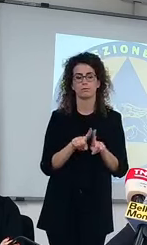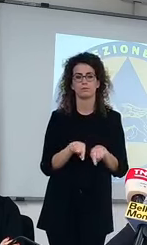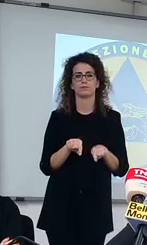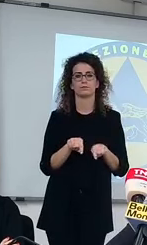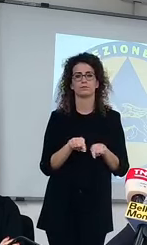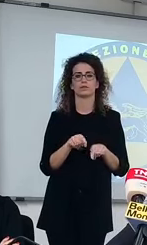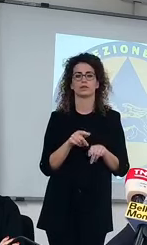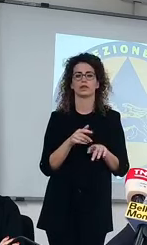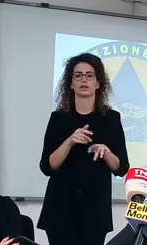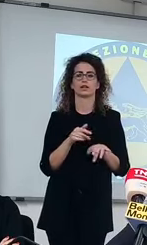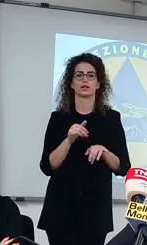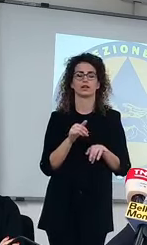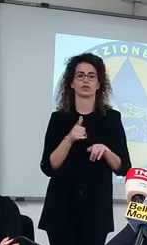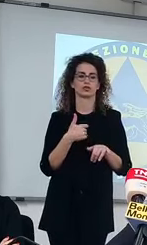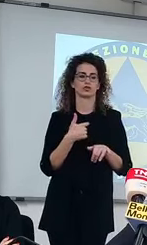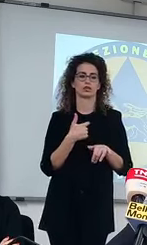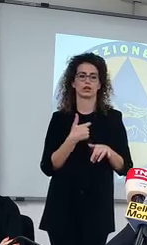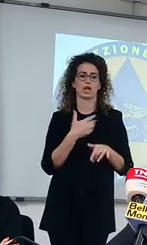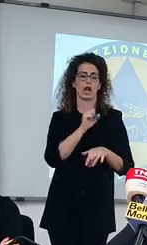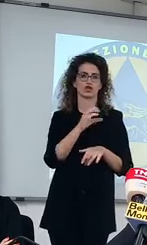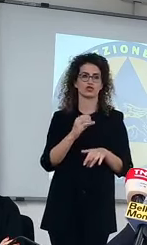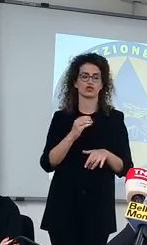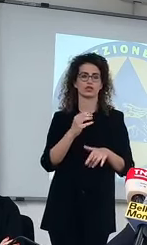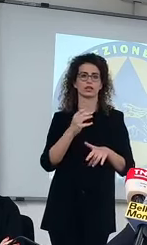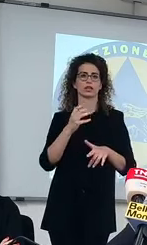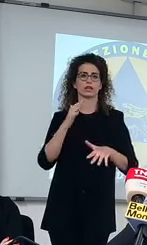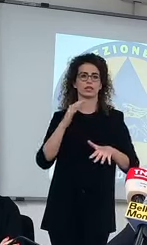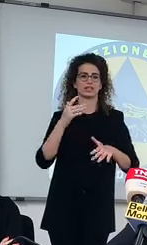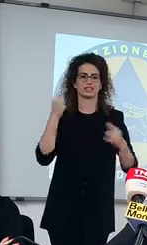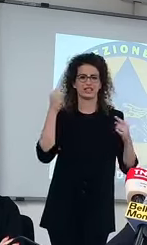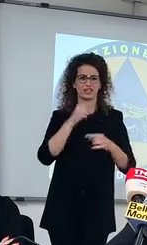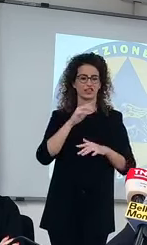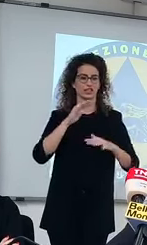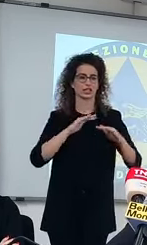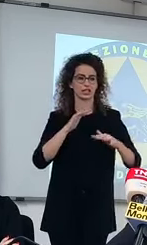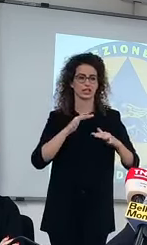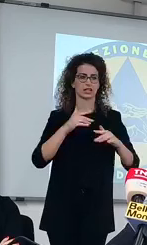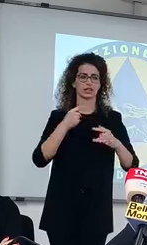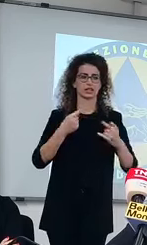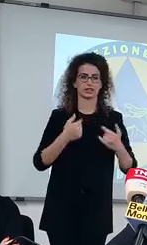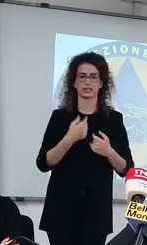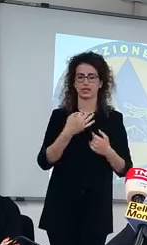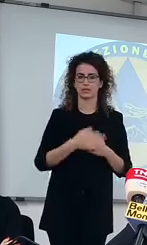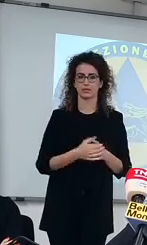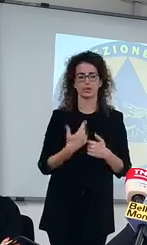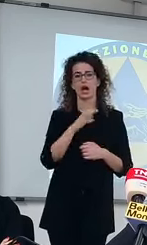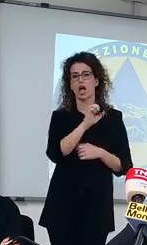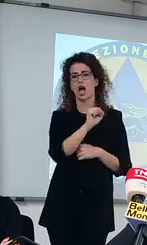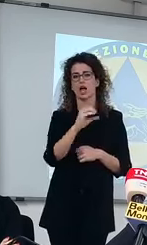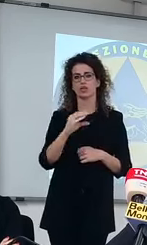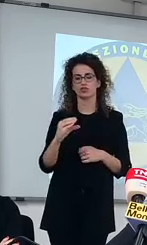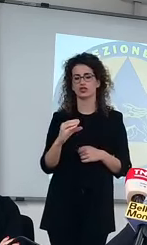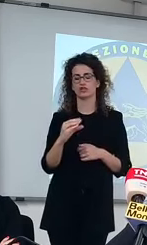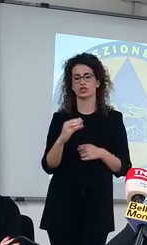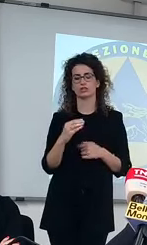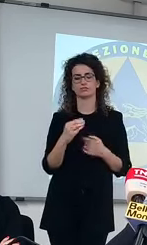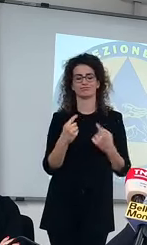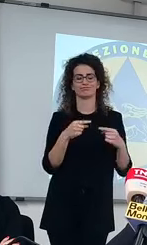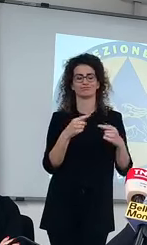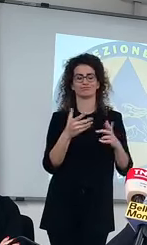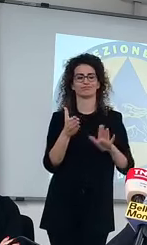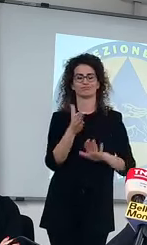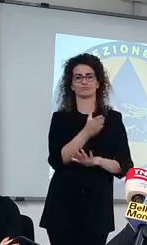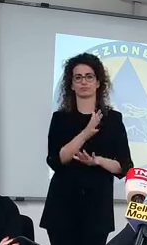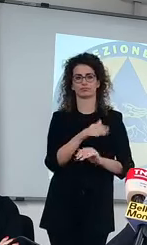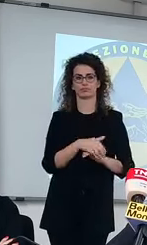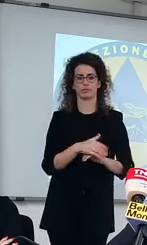notizie di difficoltà che ha ACC. Ma guardate, ACC va oltre il normale contenzioso collettivo, perché rappresenta una zona di